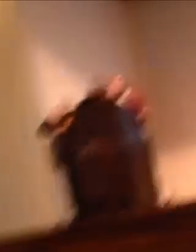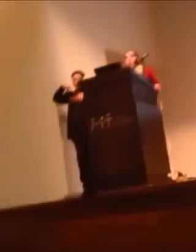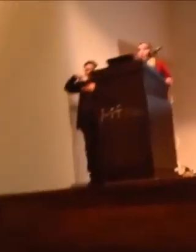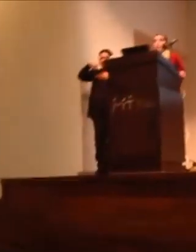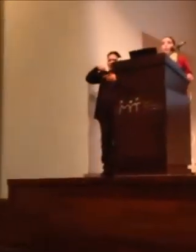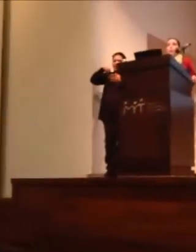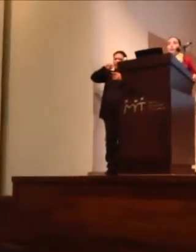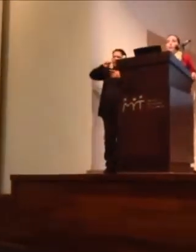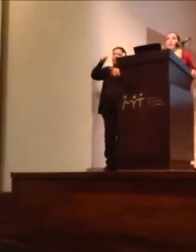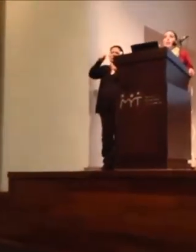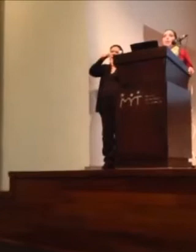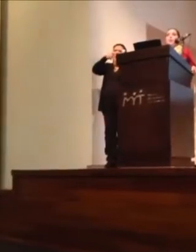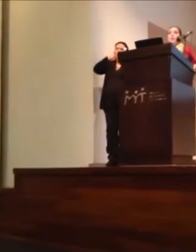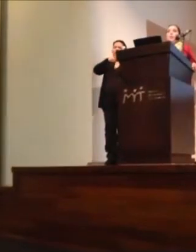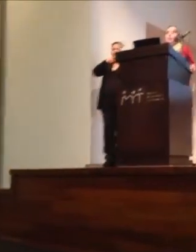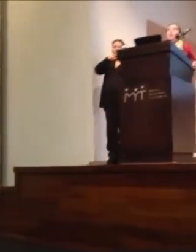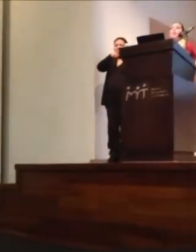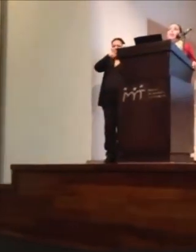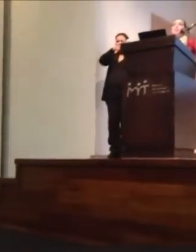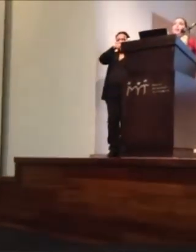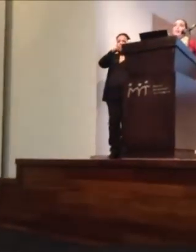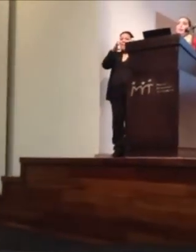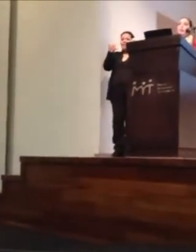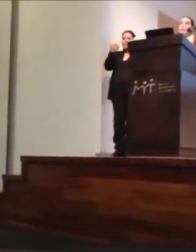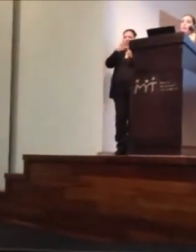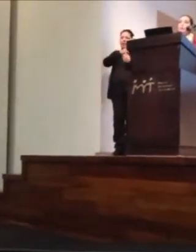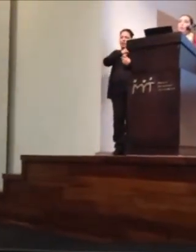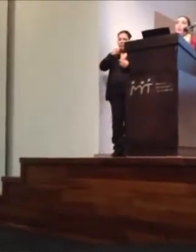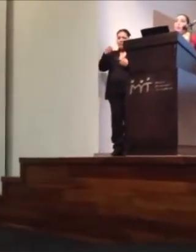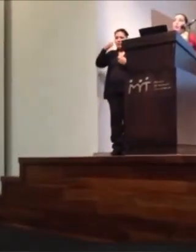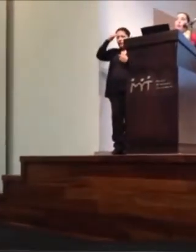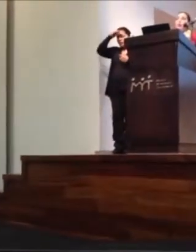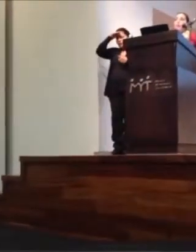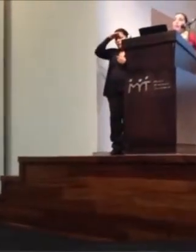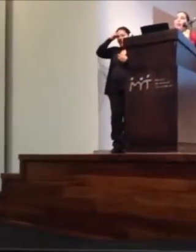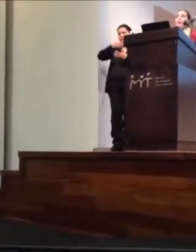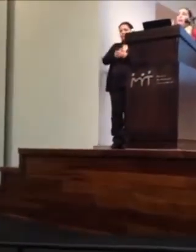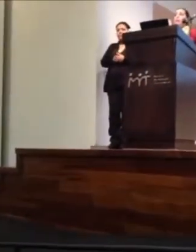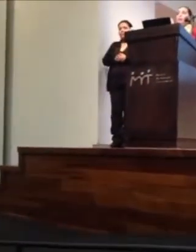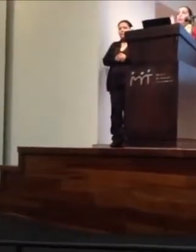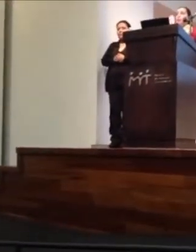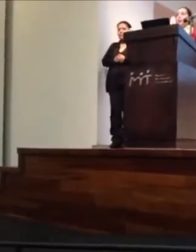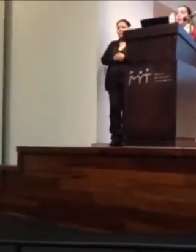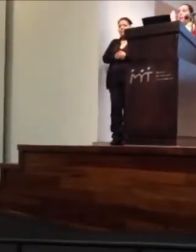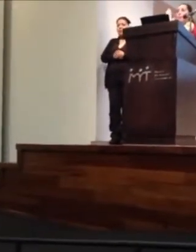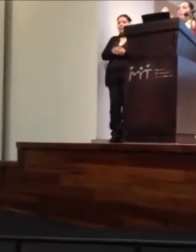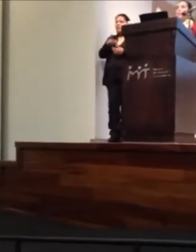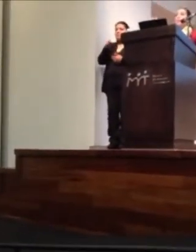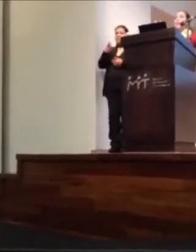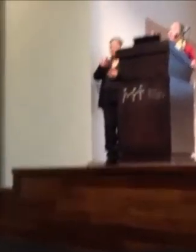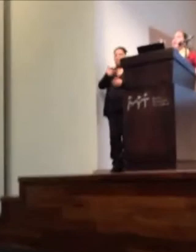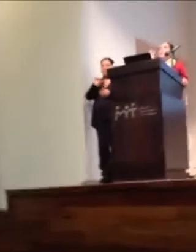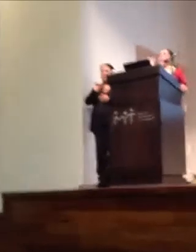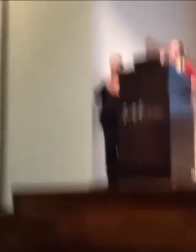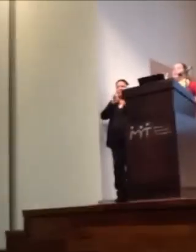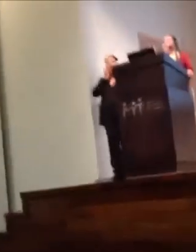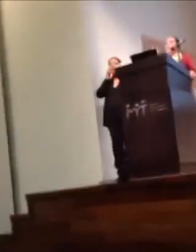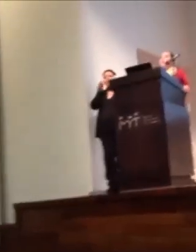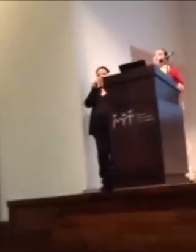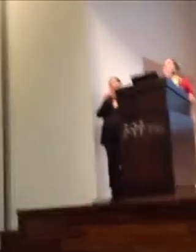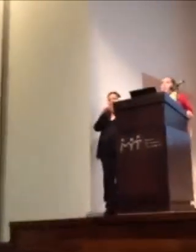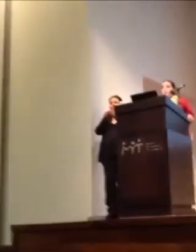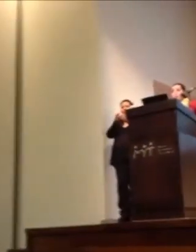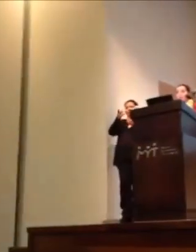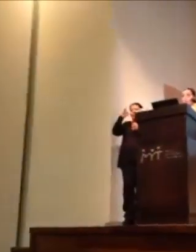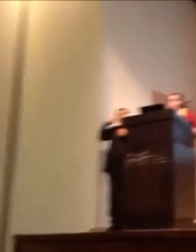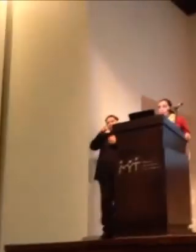Además de todo, no tiene sentido de planeación y efectivamente tampoco mide o tiene una estrategia para determinar